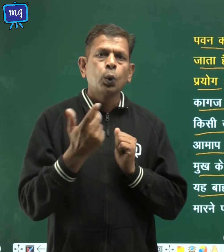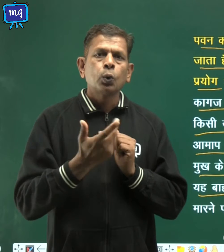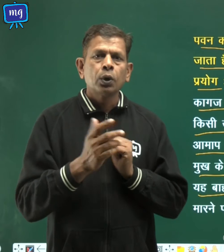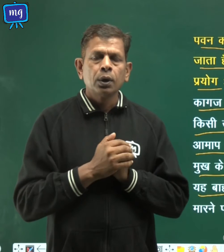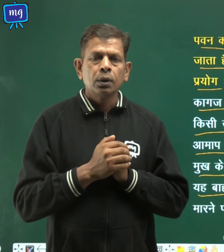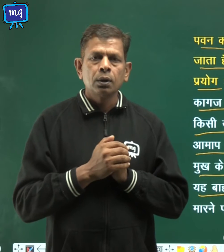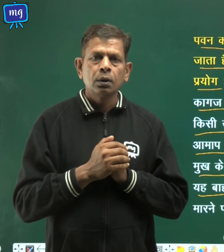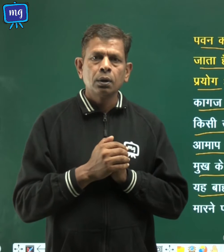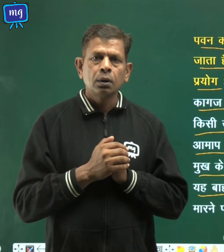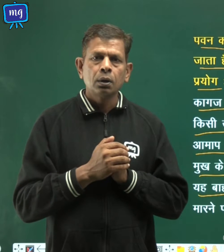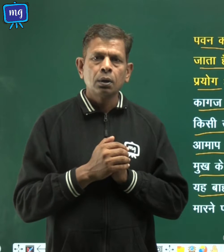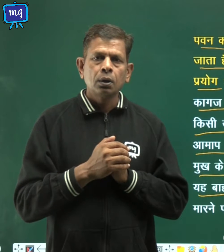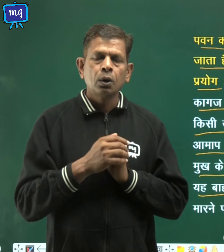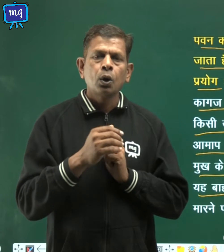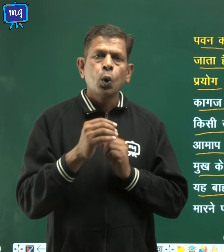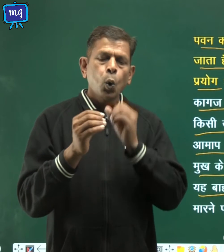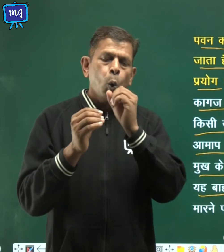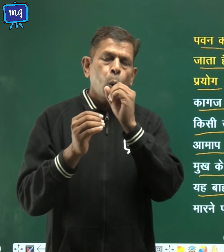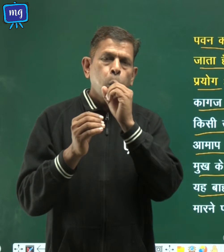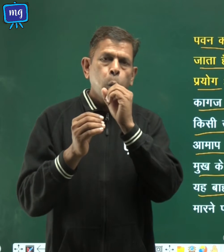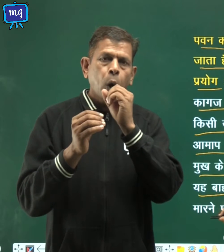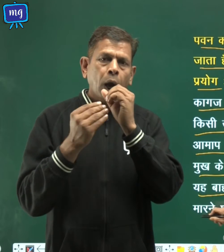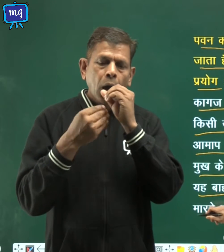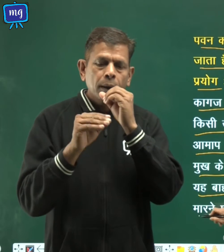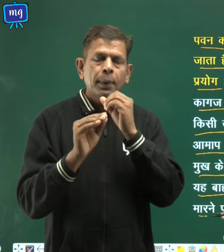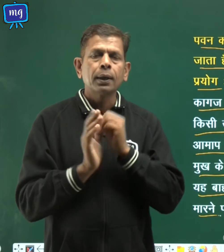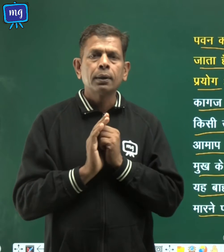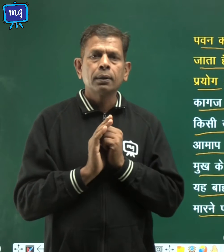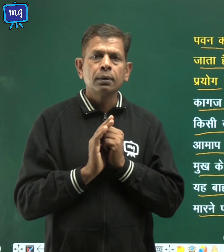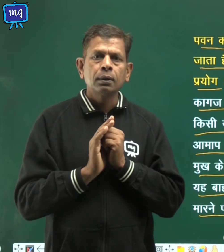क्योंकि फूंक मारने पर